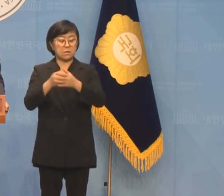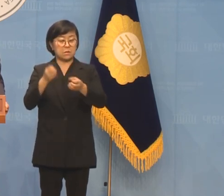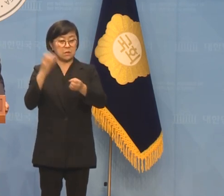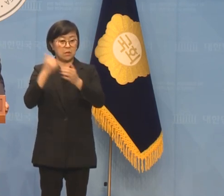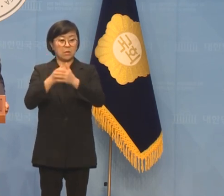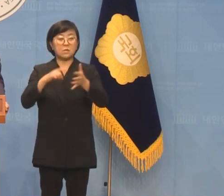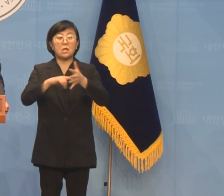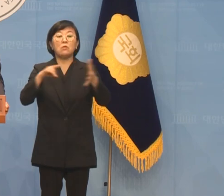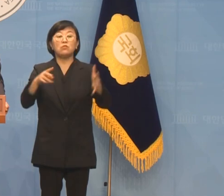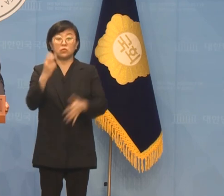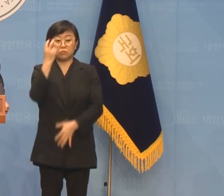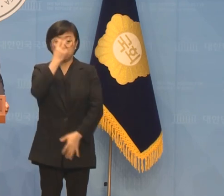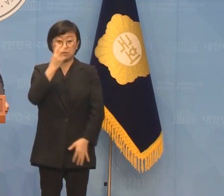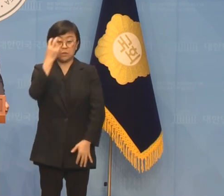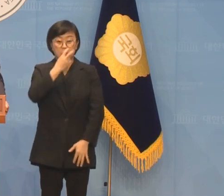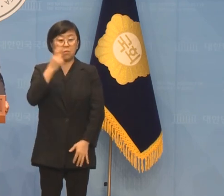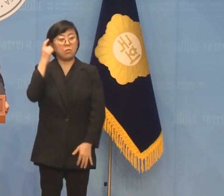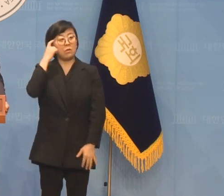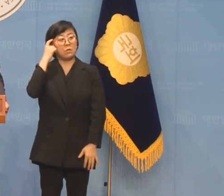뜬금없습니다.